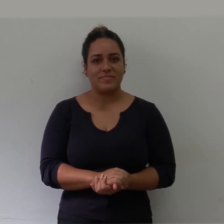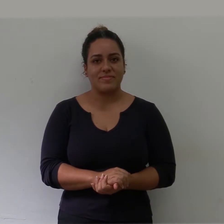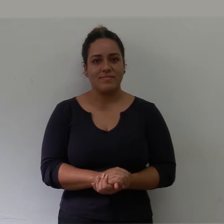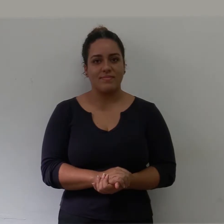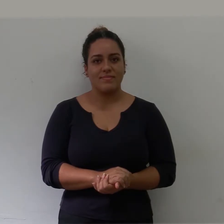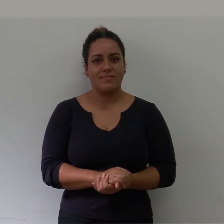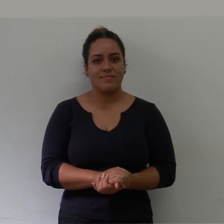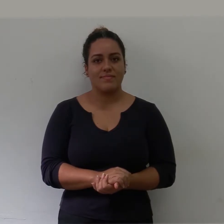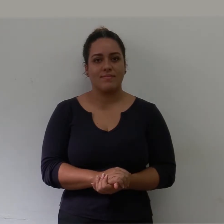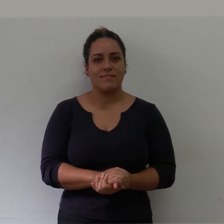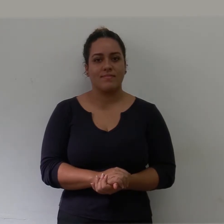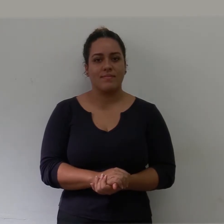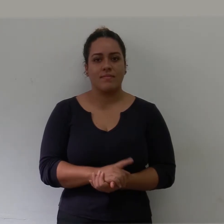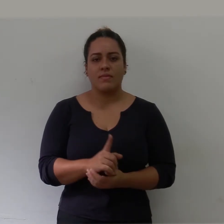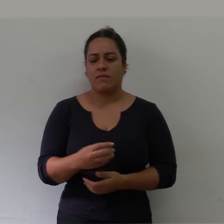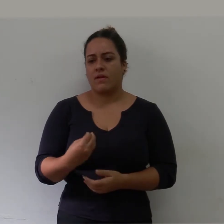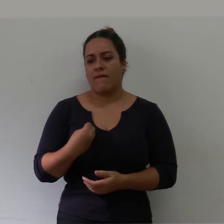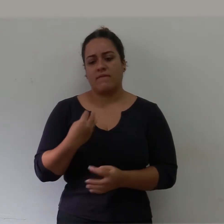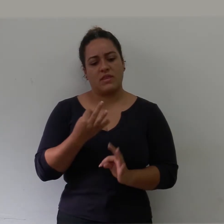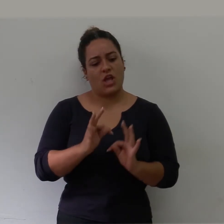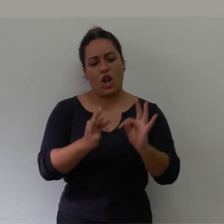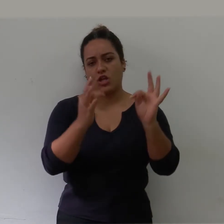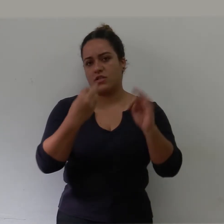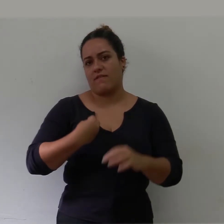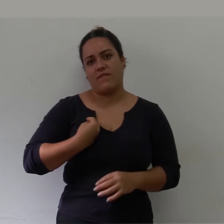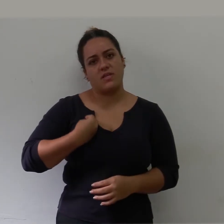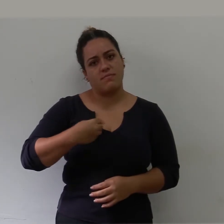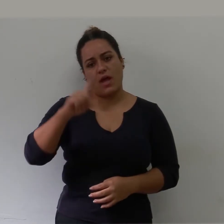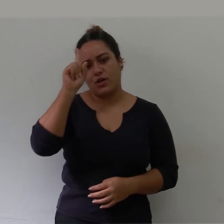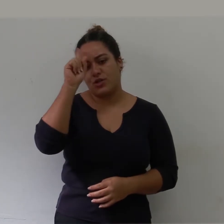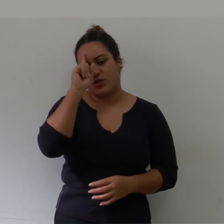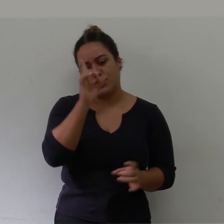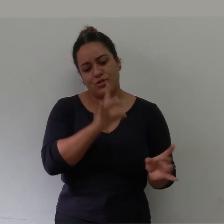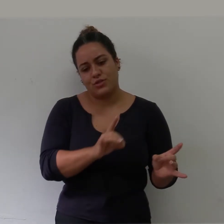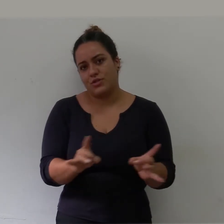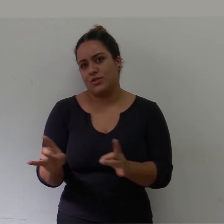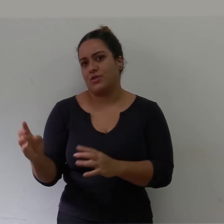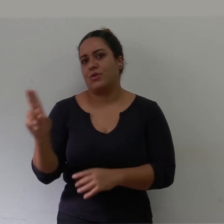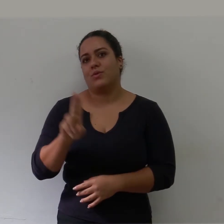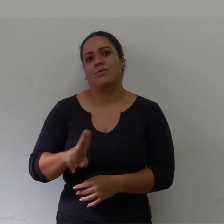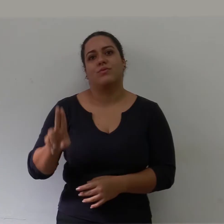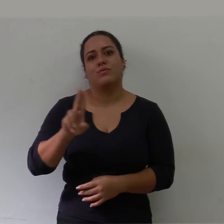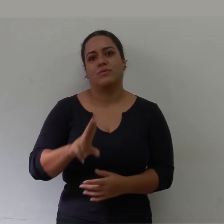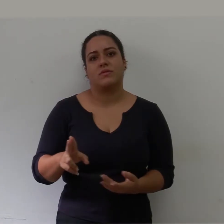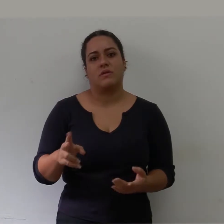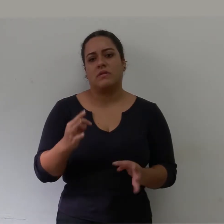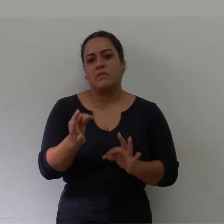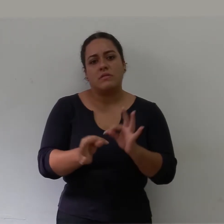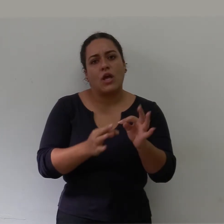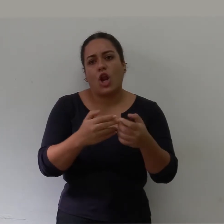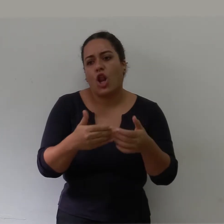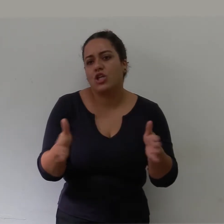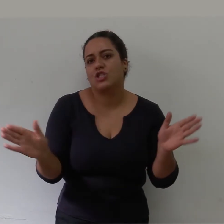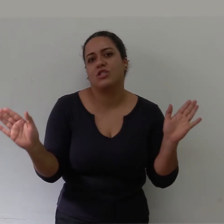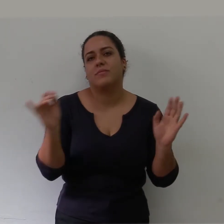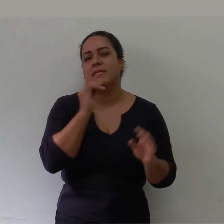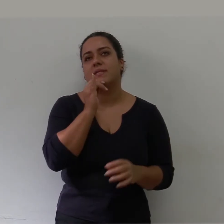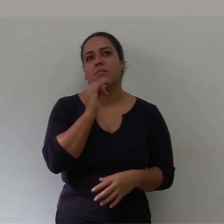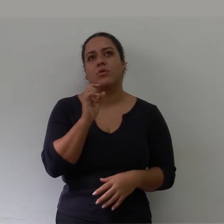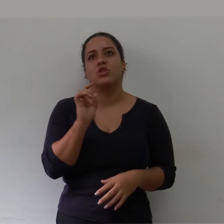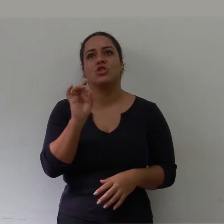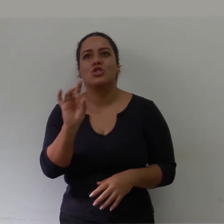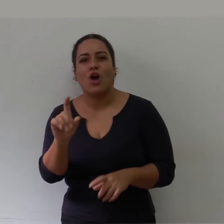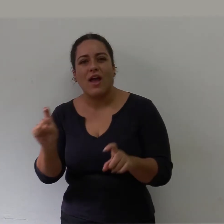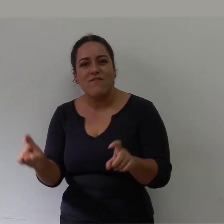A tecnologia faz parte, né, do nosso cotidiano, aí a tecnologia num sentido amplo, né, não só na questão